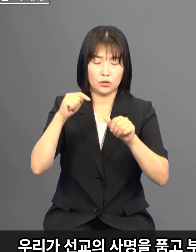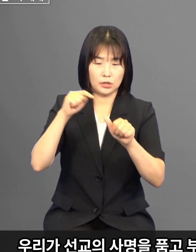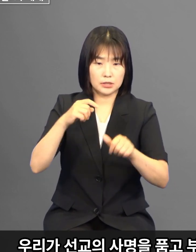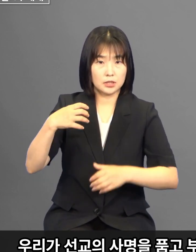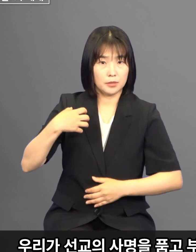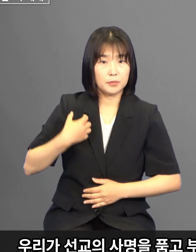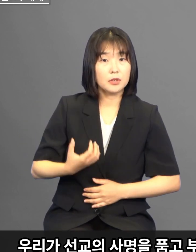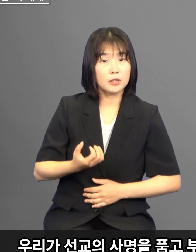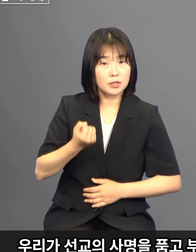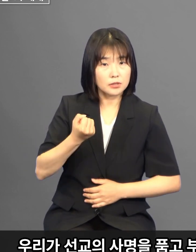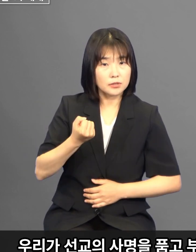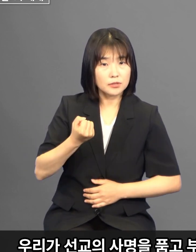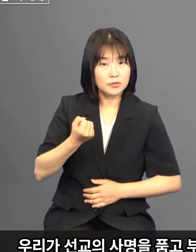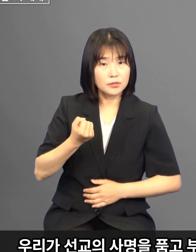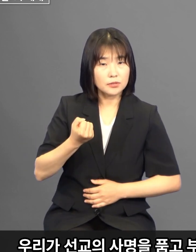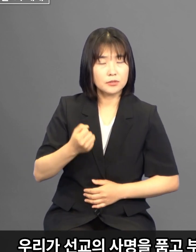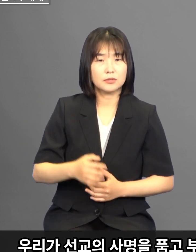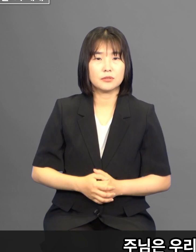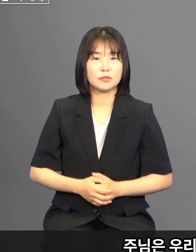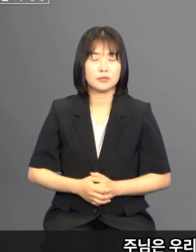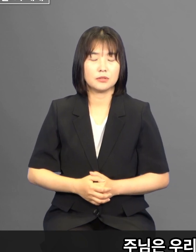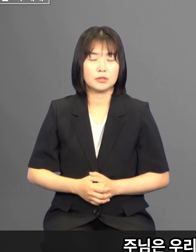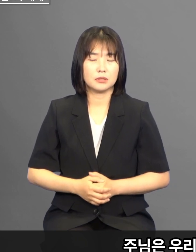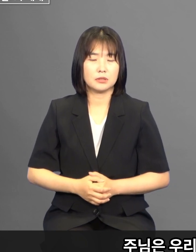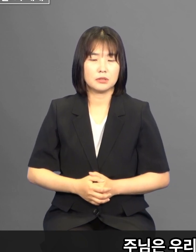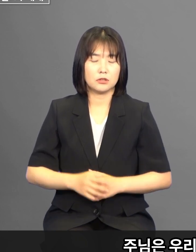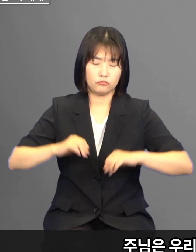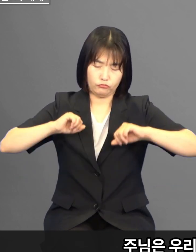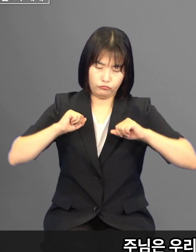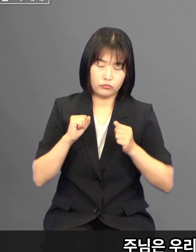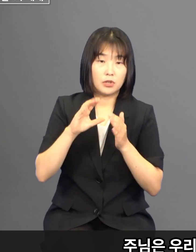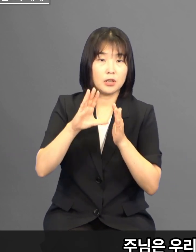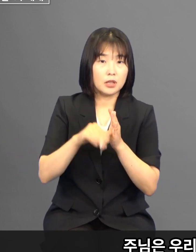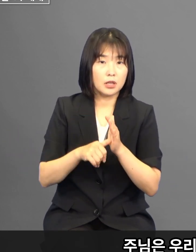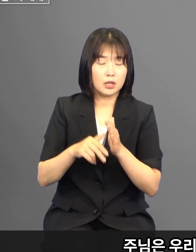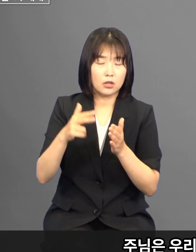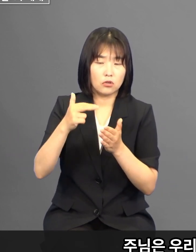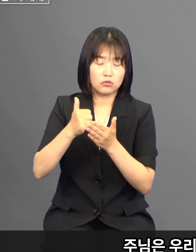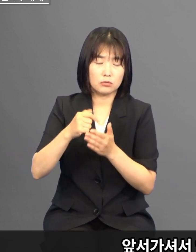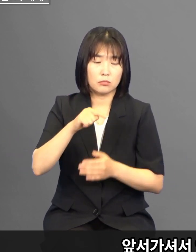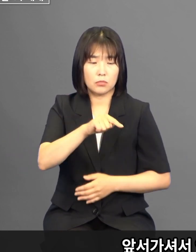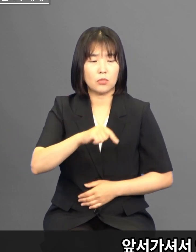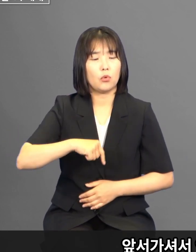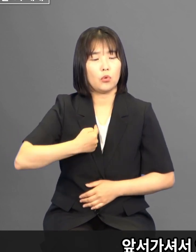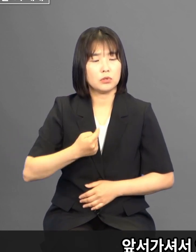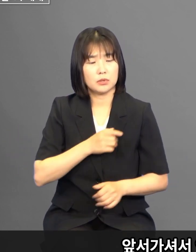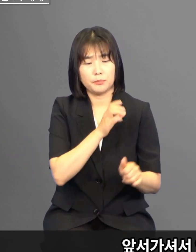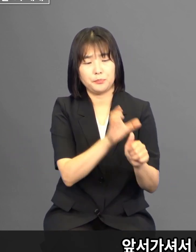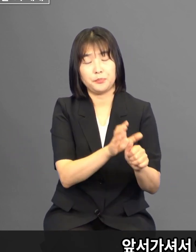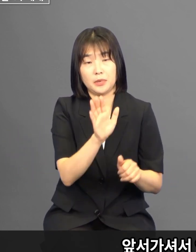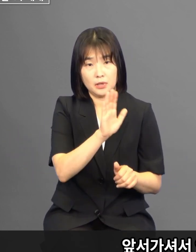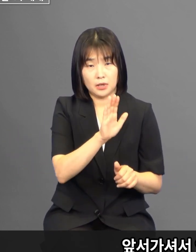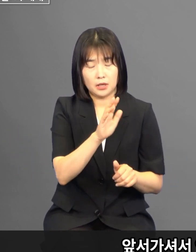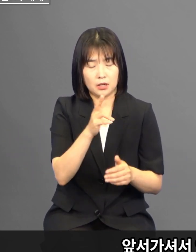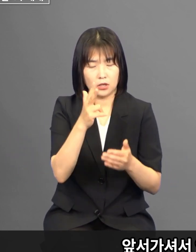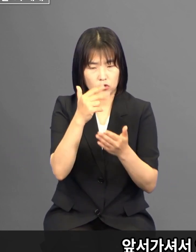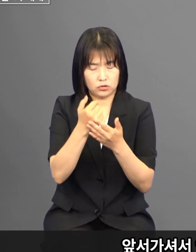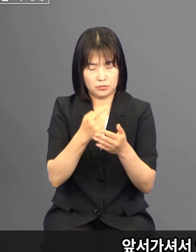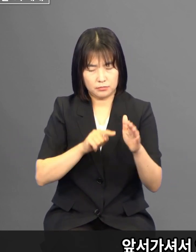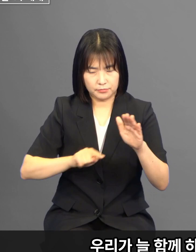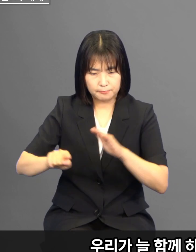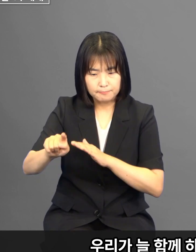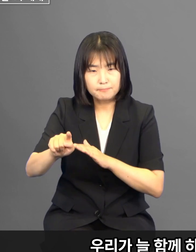품고 부르신 곳에서 선교적 사명을 감당할 때 주님은 우리 혼자 하라고 하지 않고 앞서가셔서 인도하시고